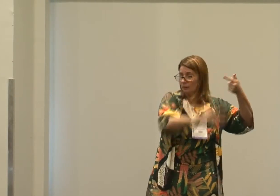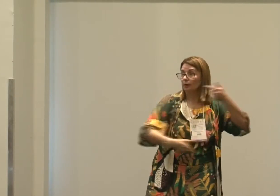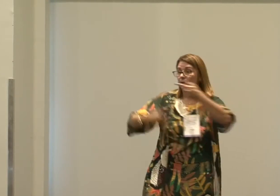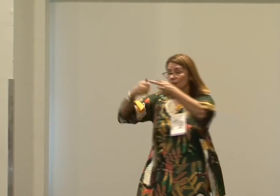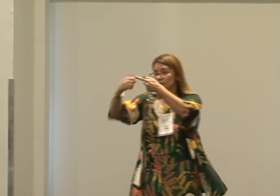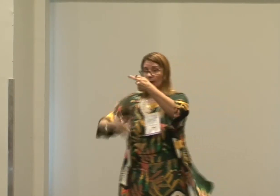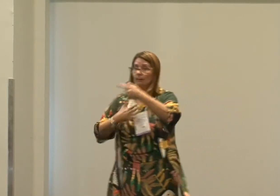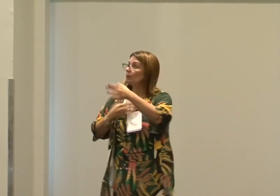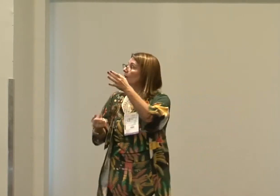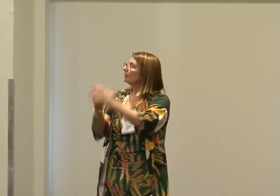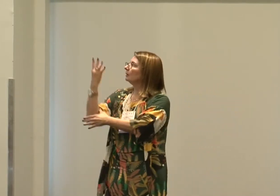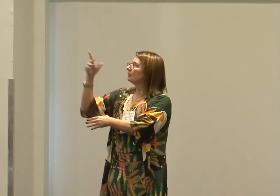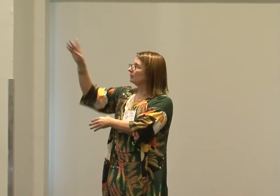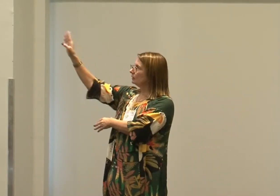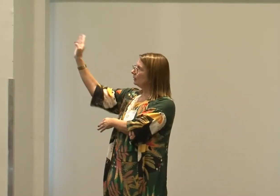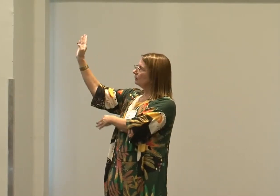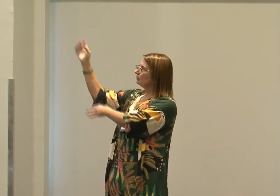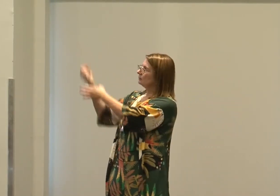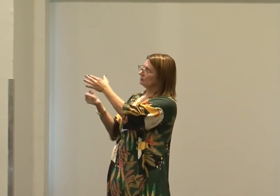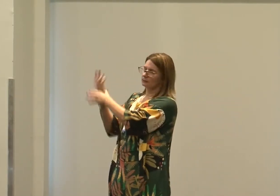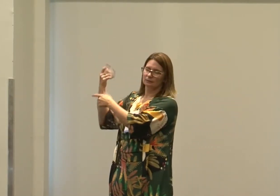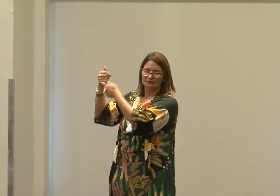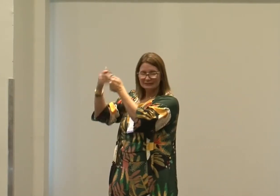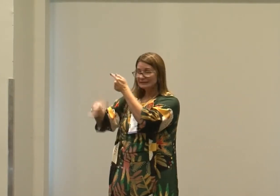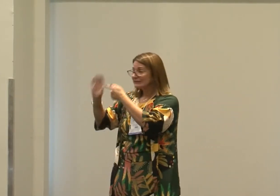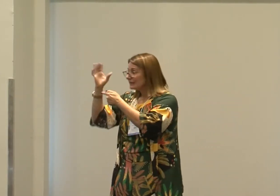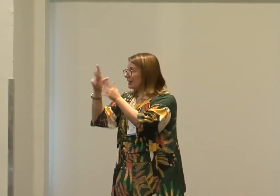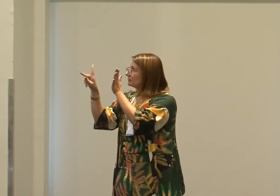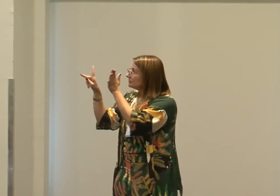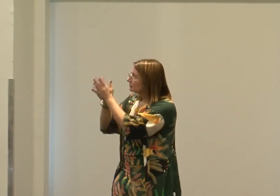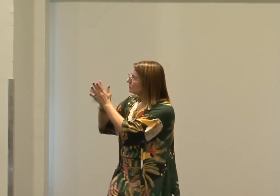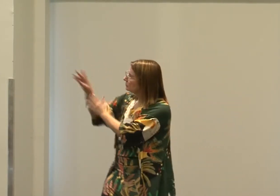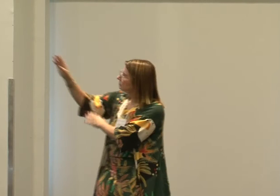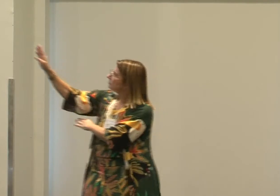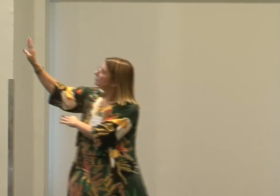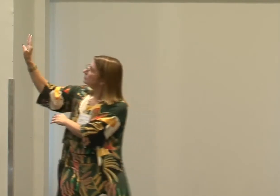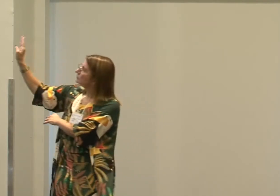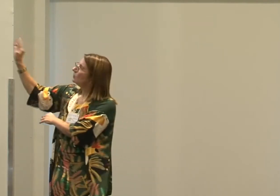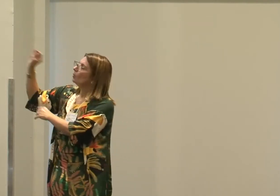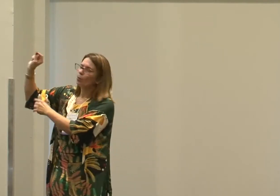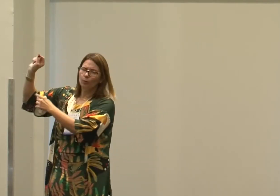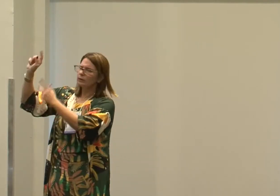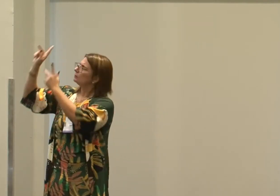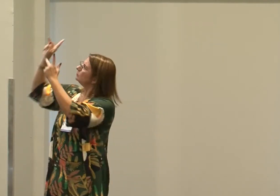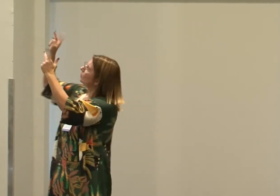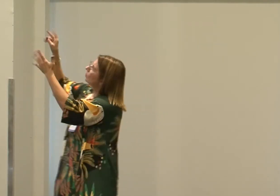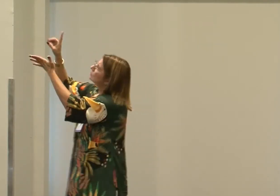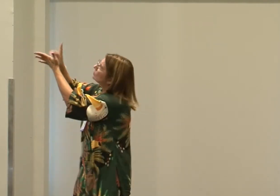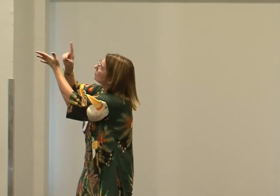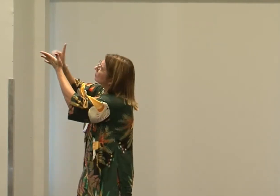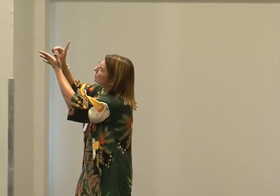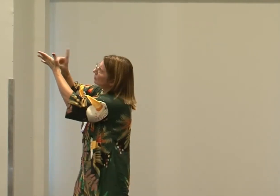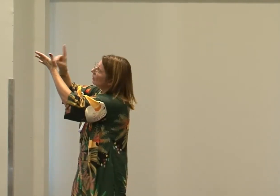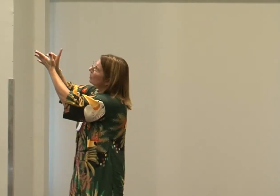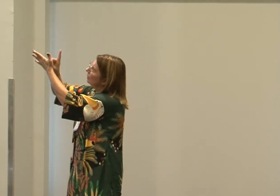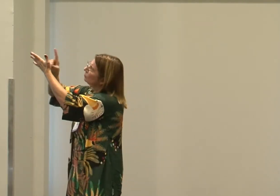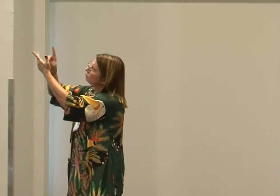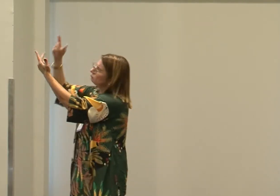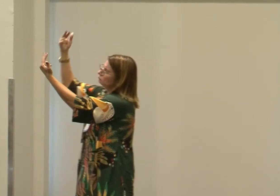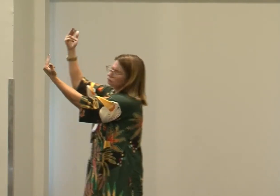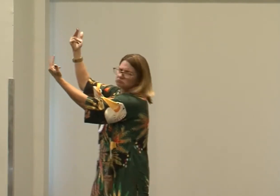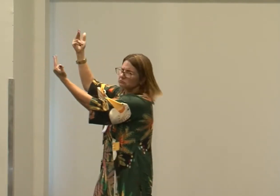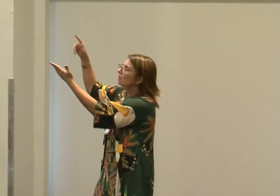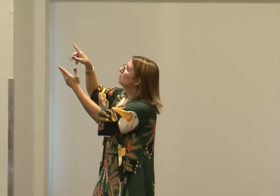Vamos fazer uma comparação para os glossários comuns e para os glossários que nós estamos trabalhando, que nós estamos criando.